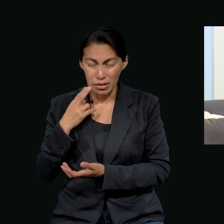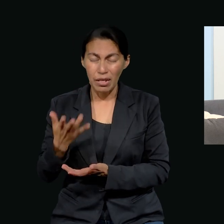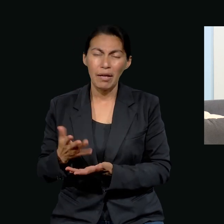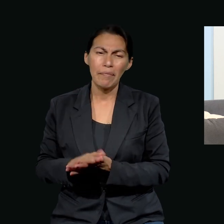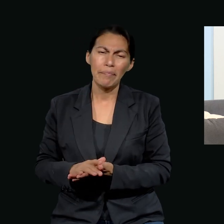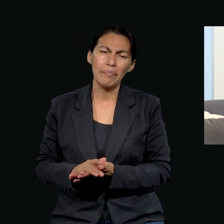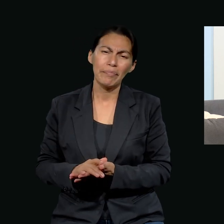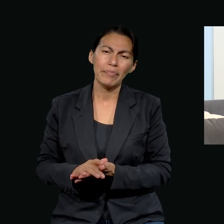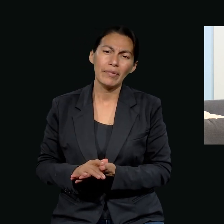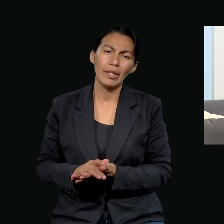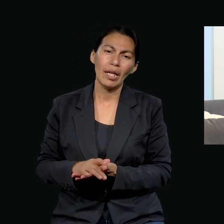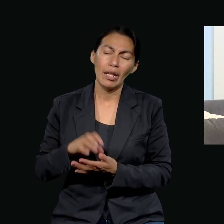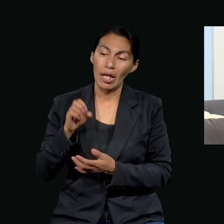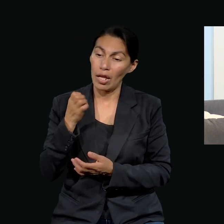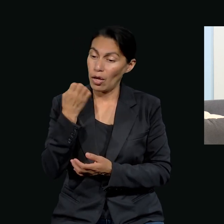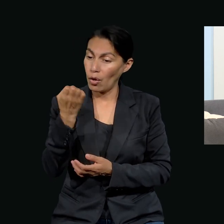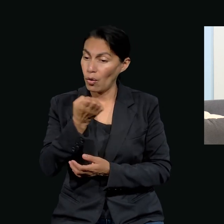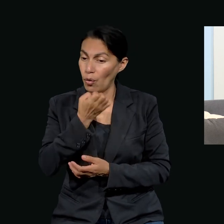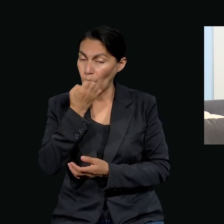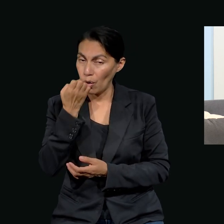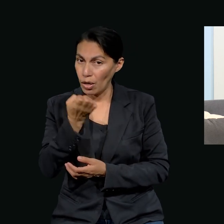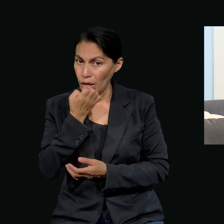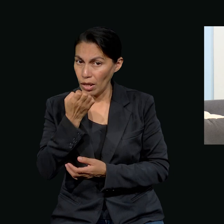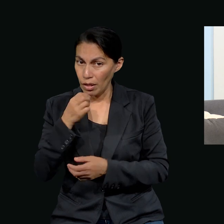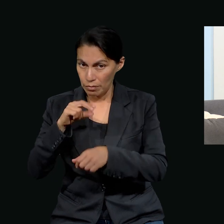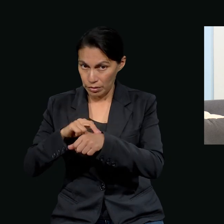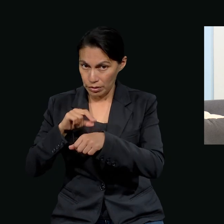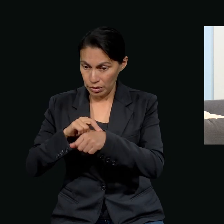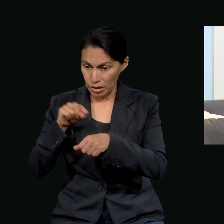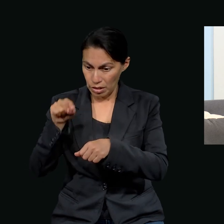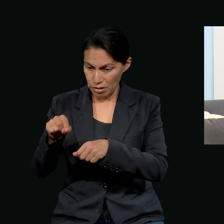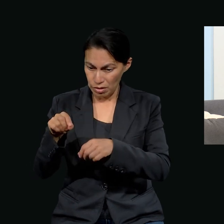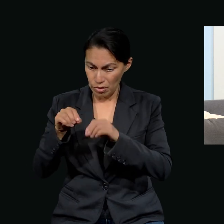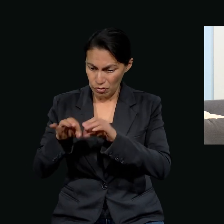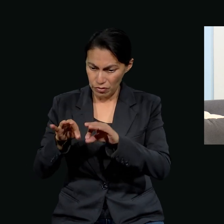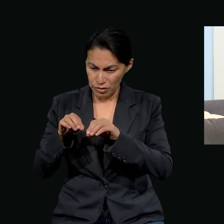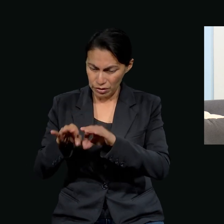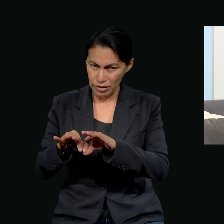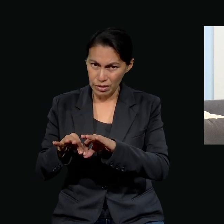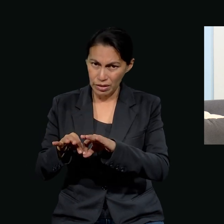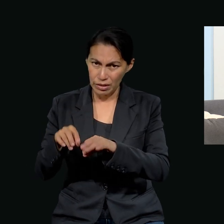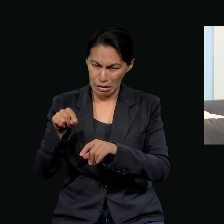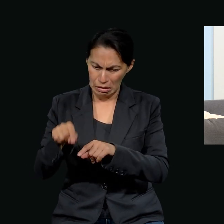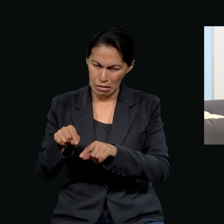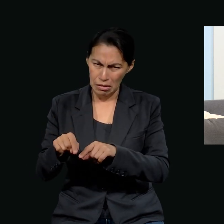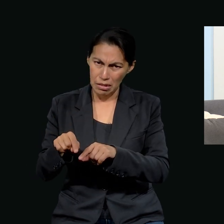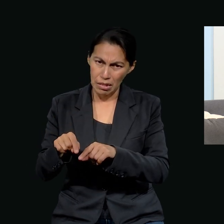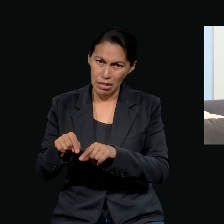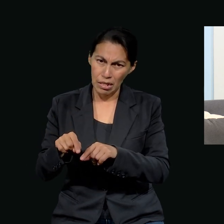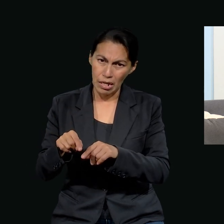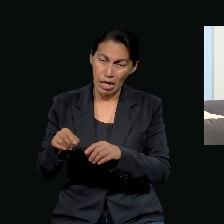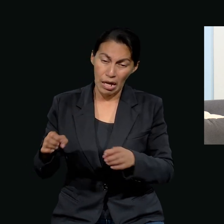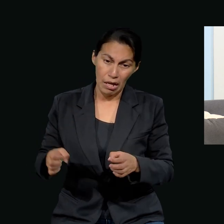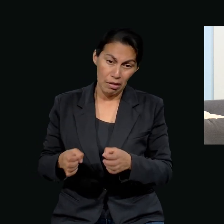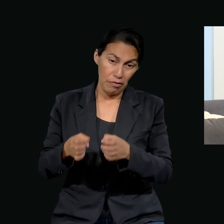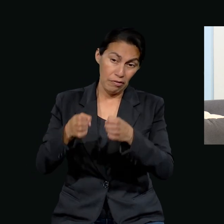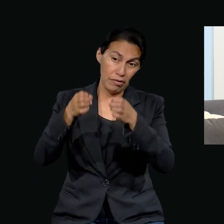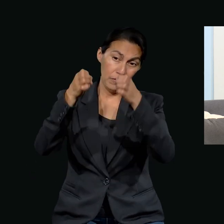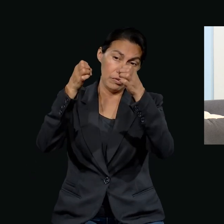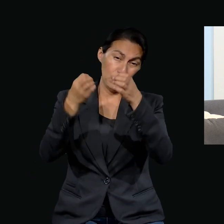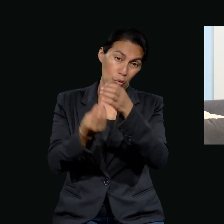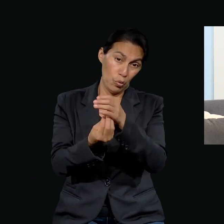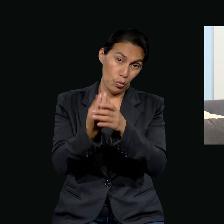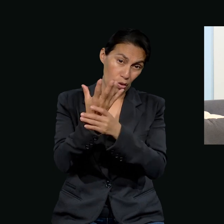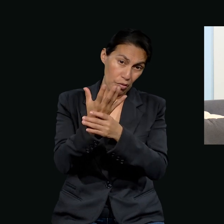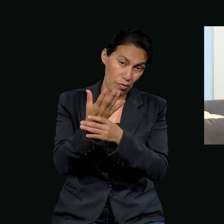fue en las oficinas de la escuela de medicina de Santa Clara, que estaba en ese momento en el edificio nuevo que hay